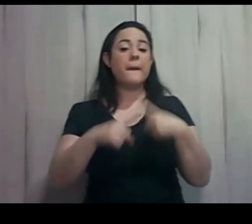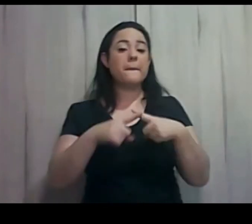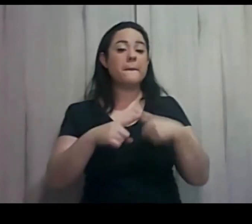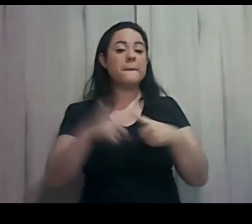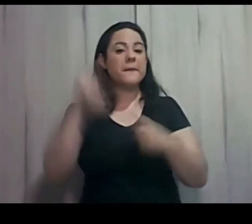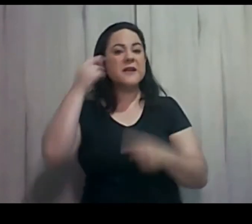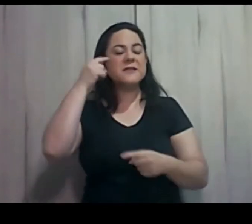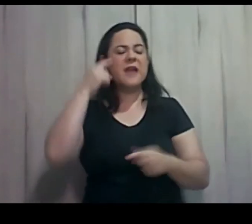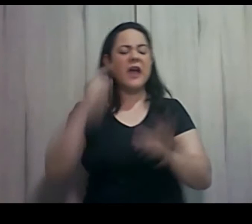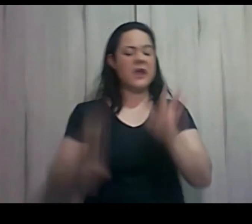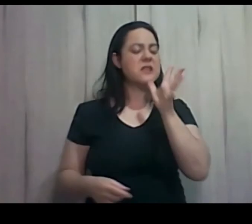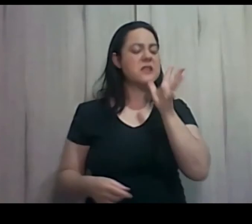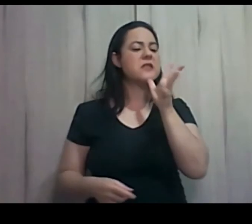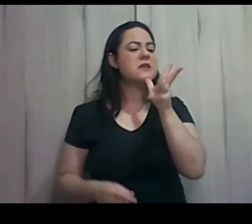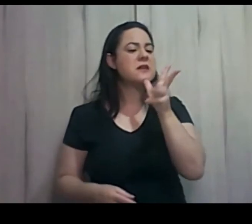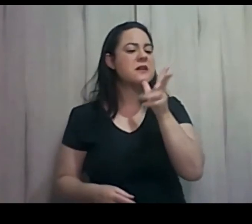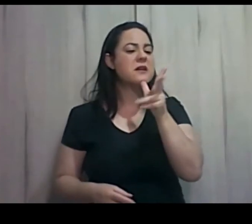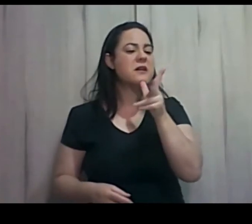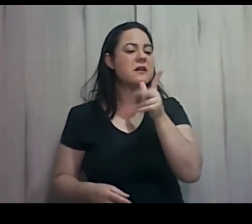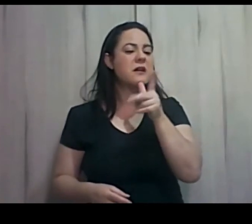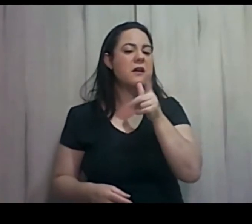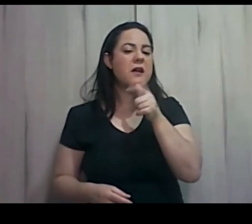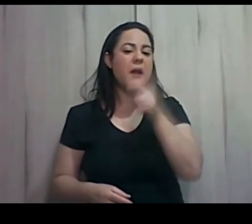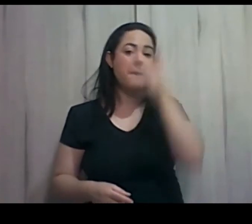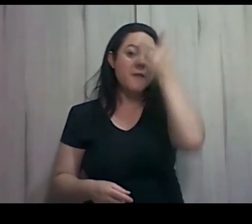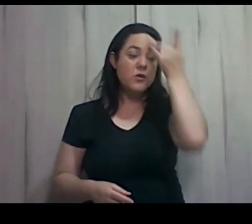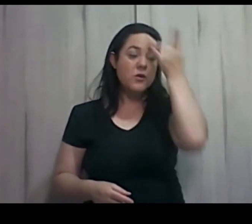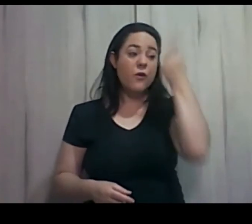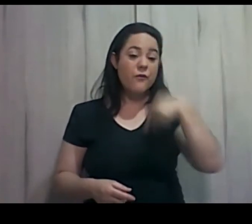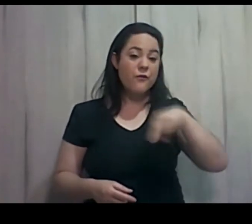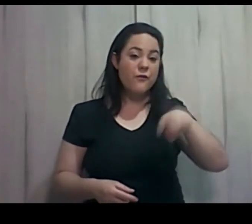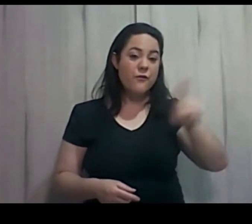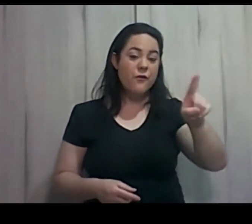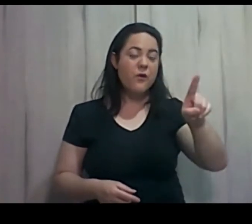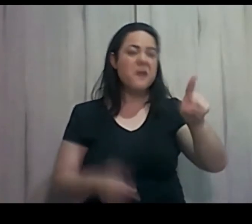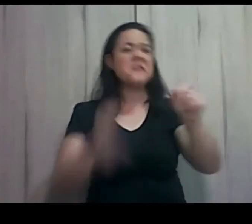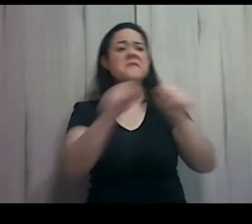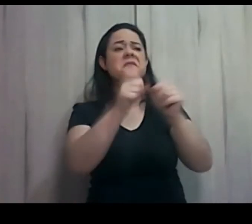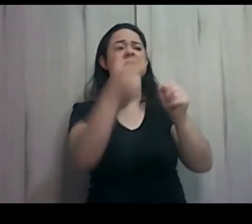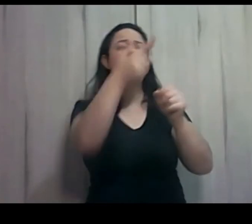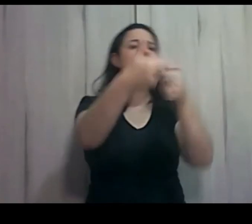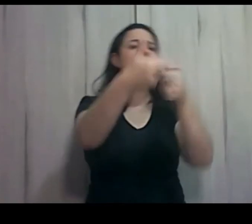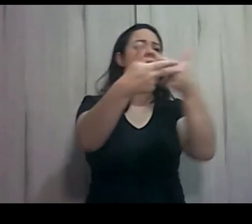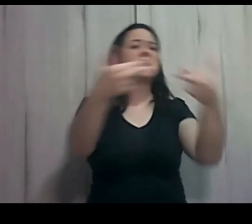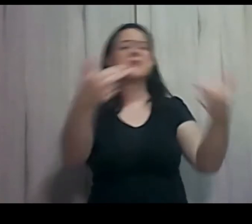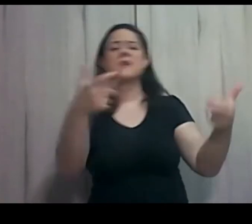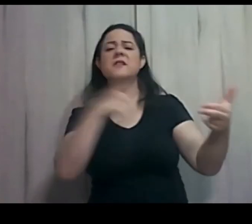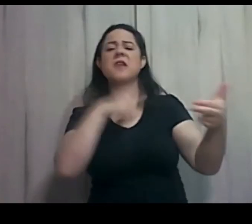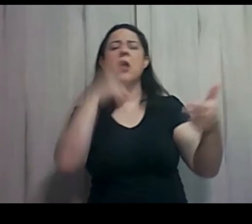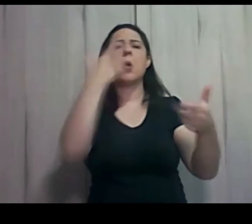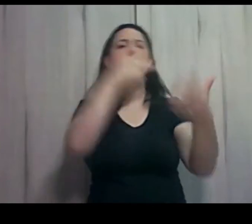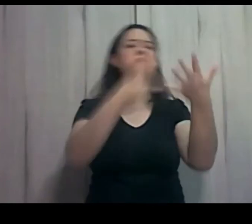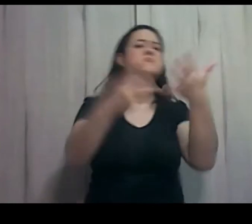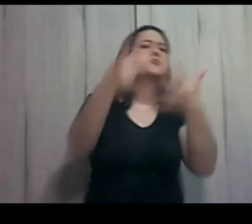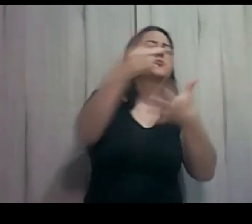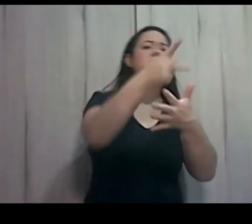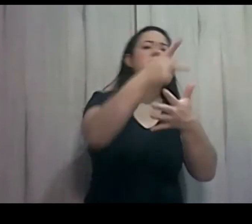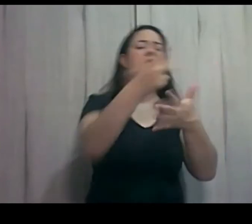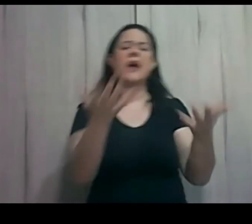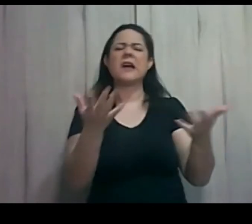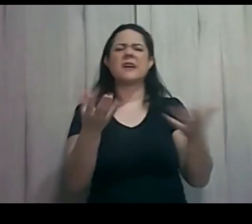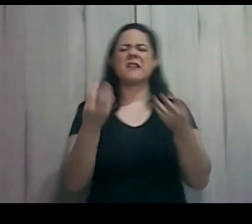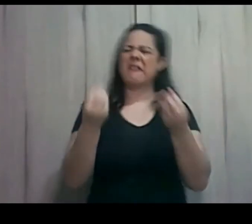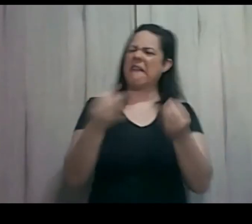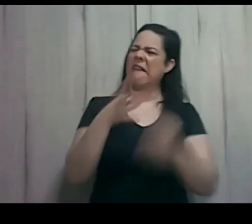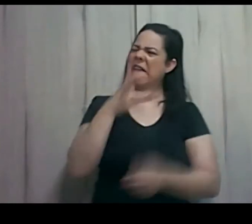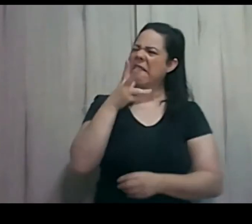demora é alguém que foi e está fazendo outras coisas, né? Tem outras prioridades. Nossa, mas como demora